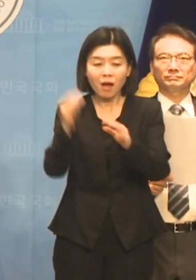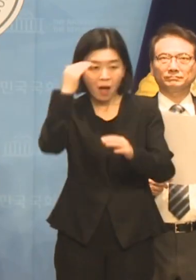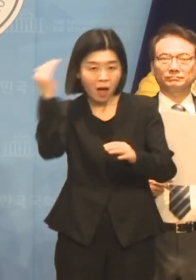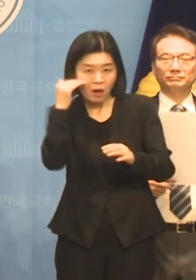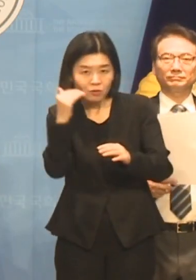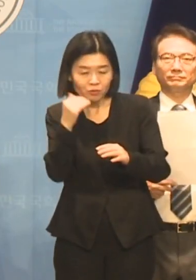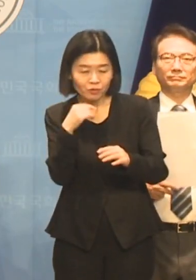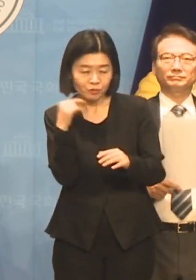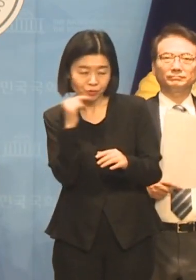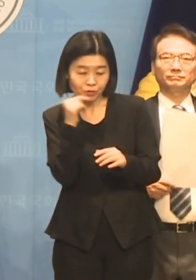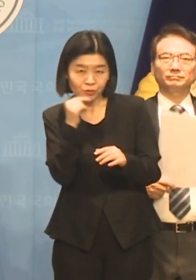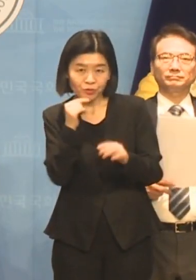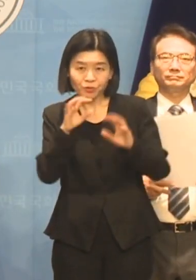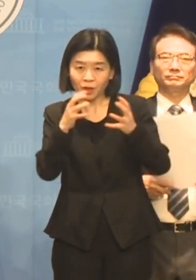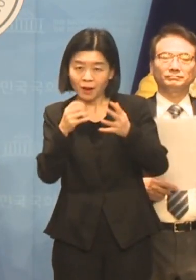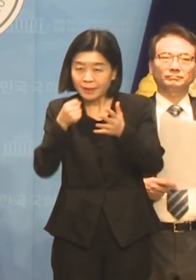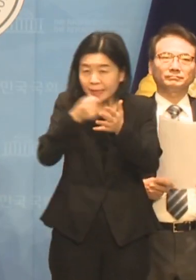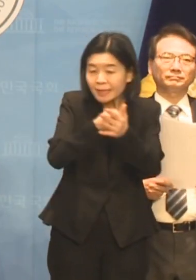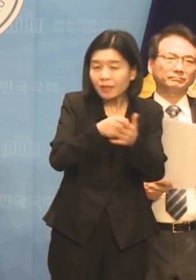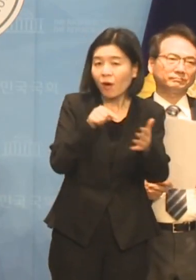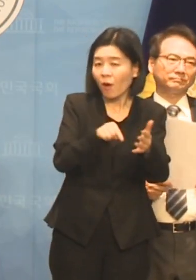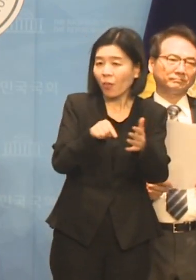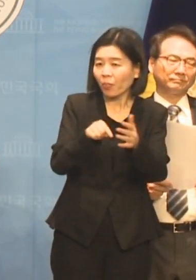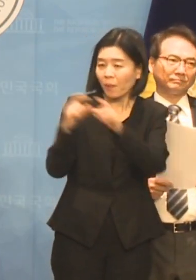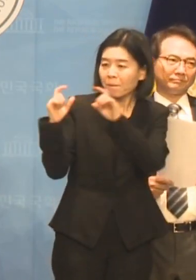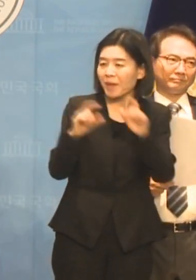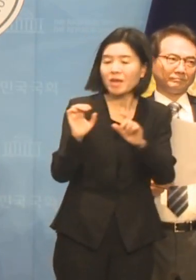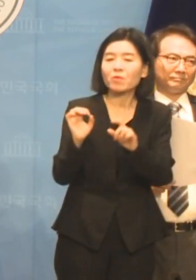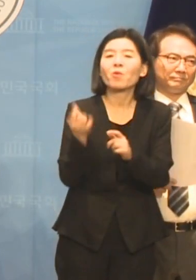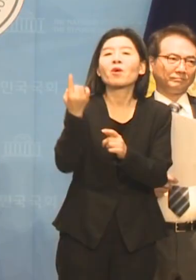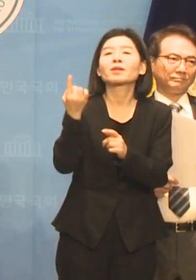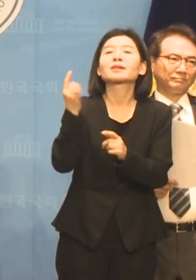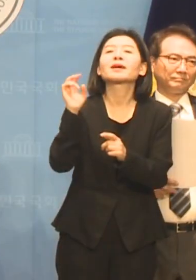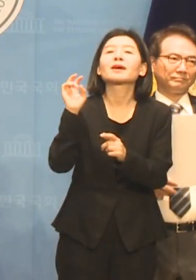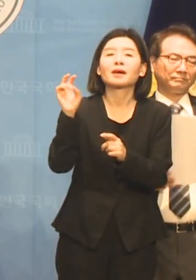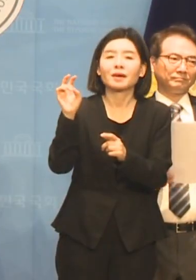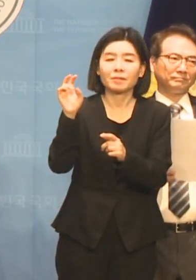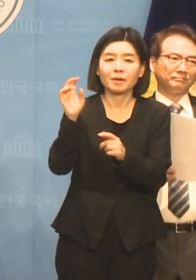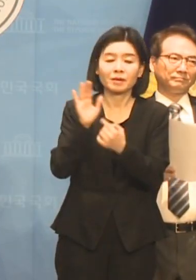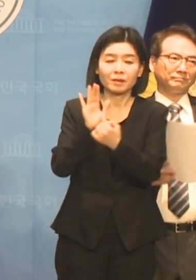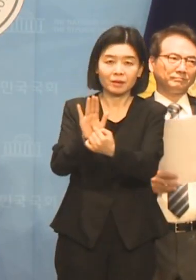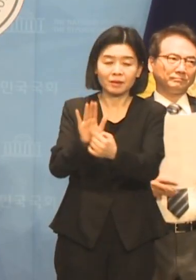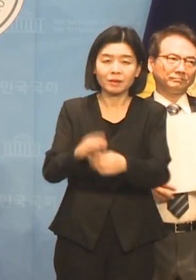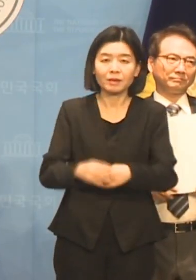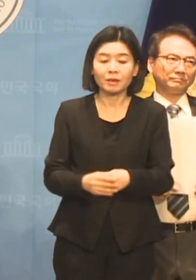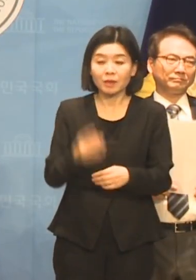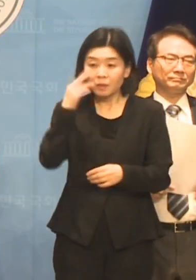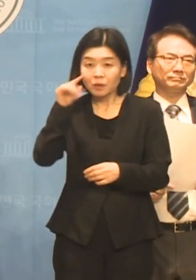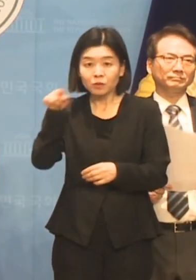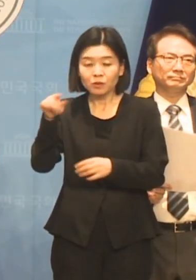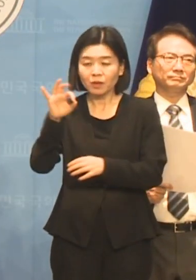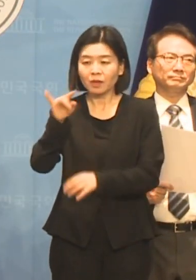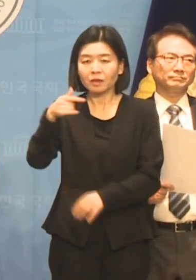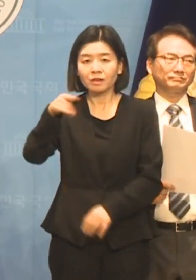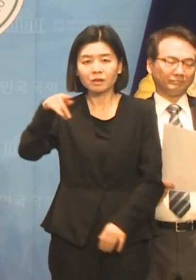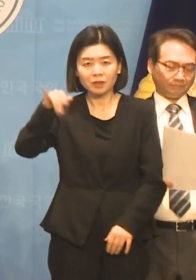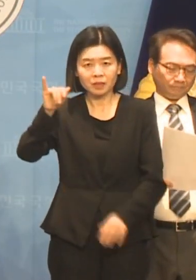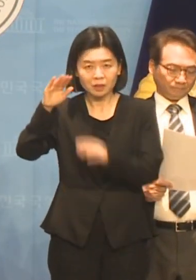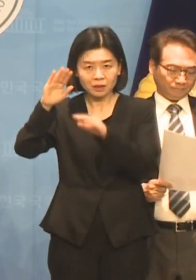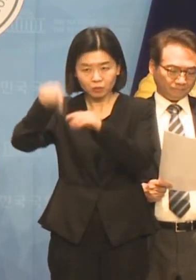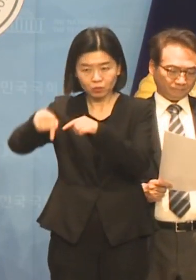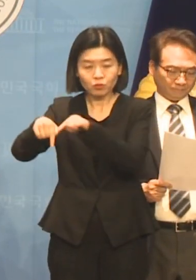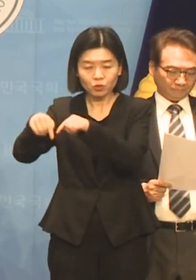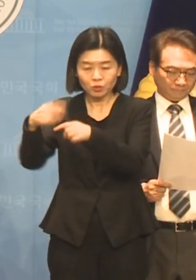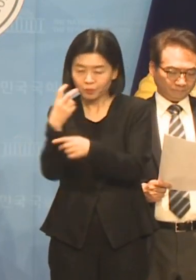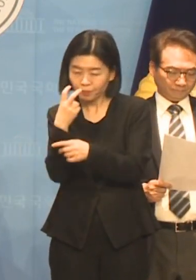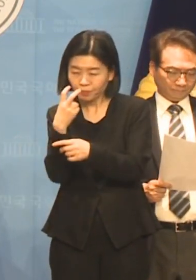민감국가 지정 이유로 파악된다고 밝혔습니다. 미국 에너지부 감찰관실 보고서에